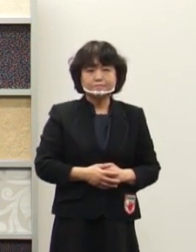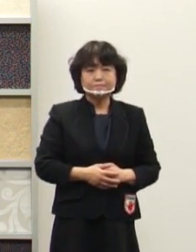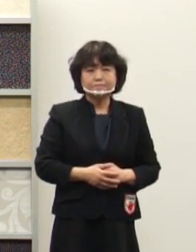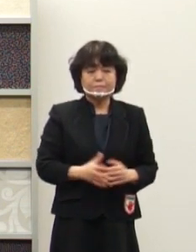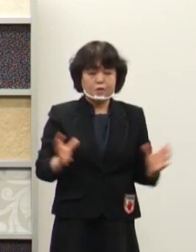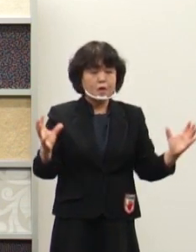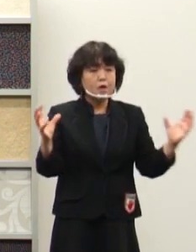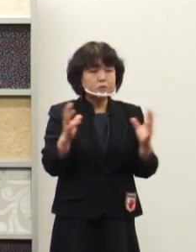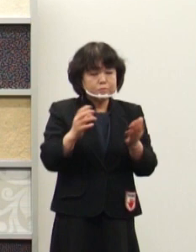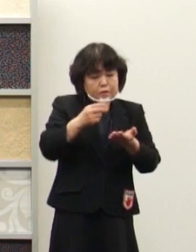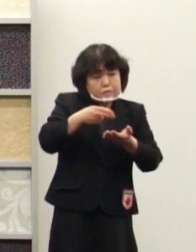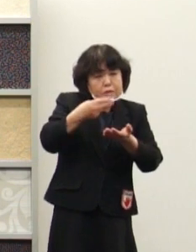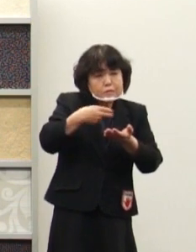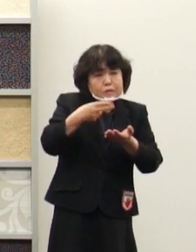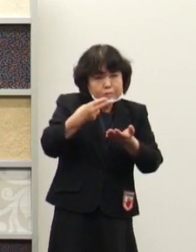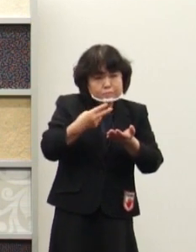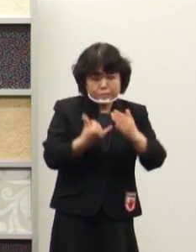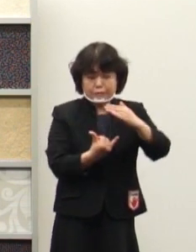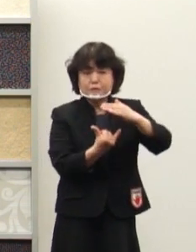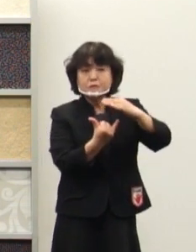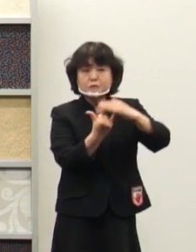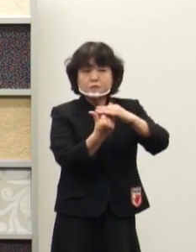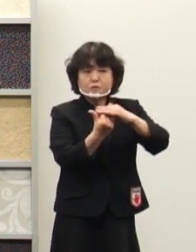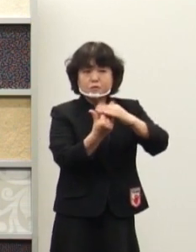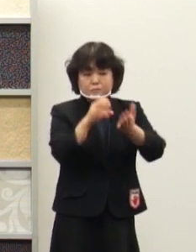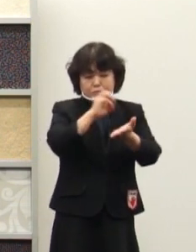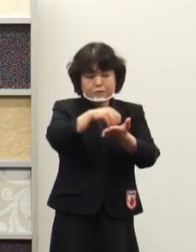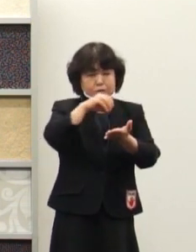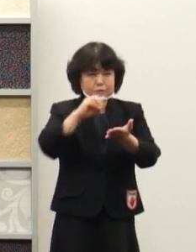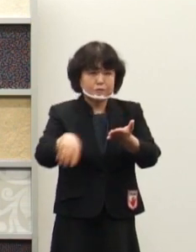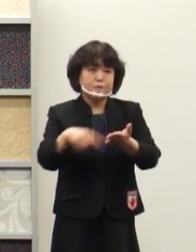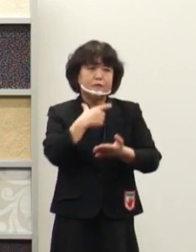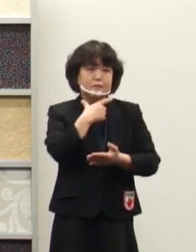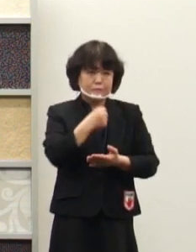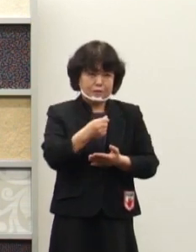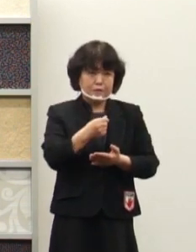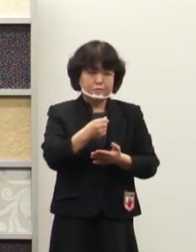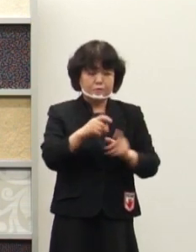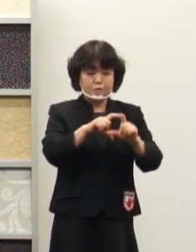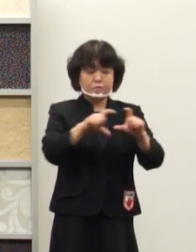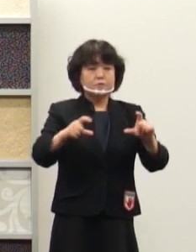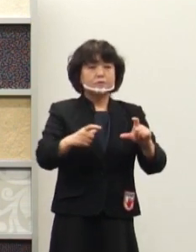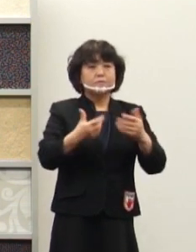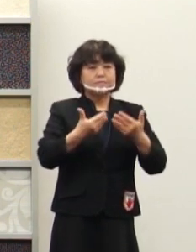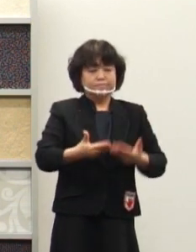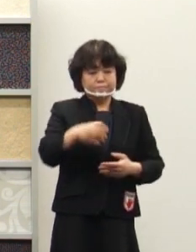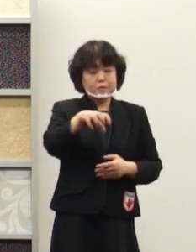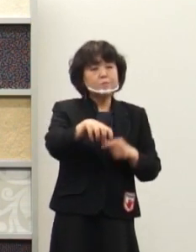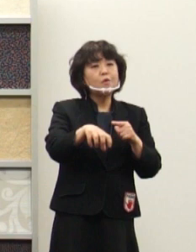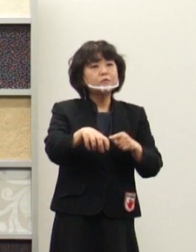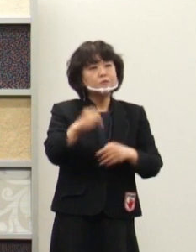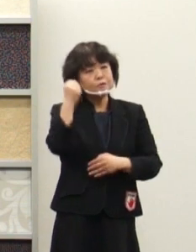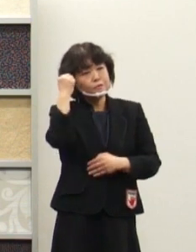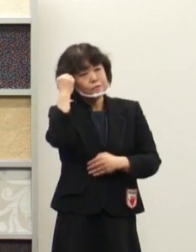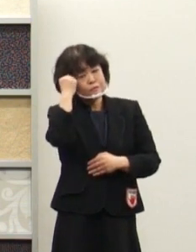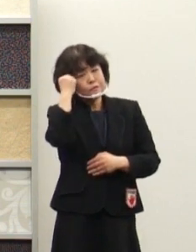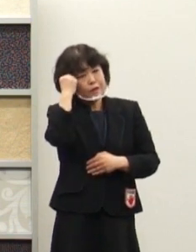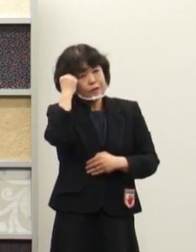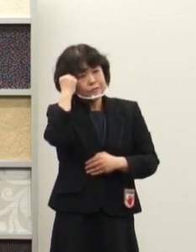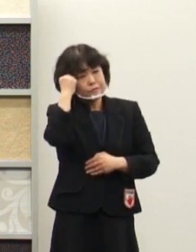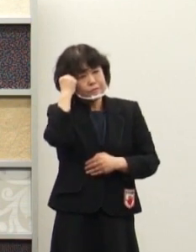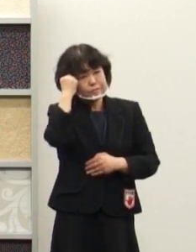制限は、ぜひ撤廃をしたいと。それからグリーンゾーンの宿泊割なんかも、再開するべきだろうと、考えております